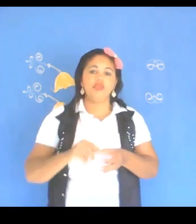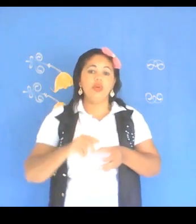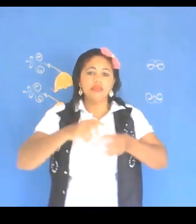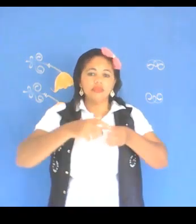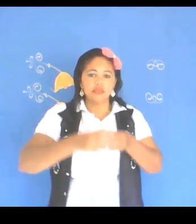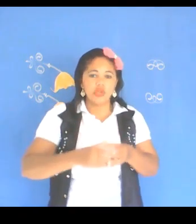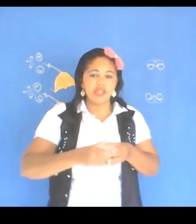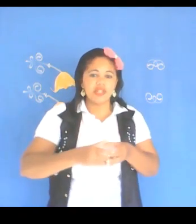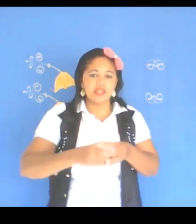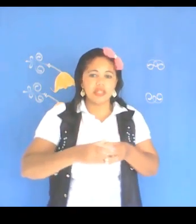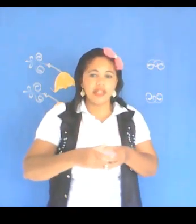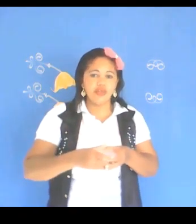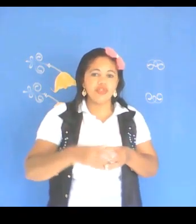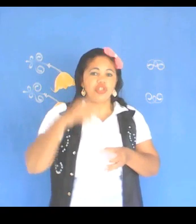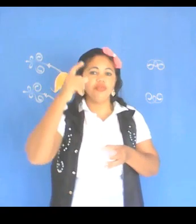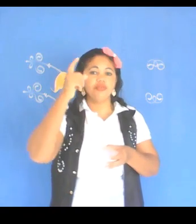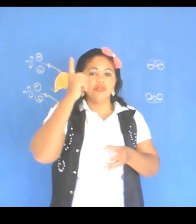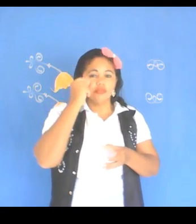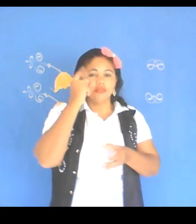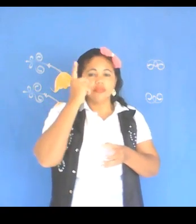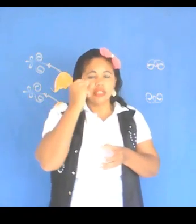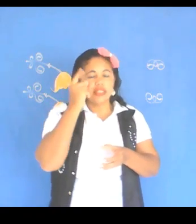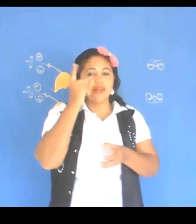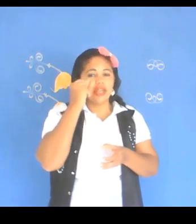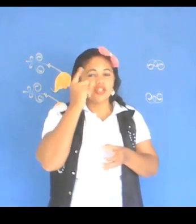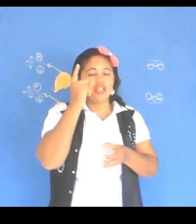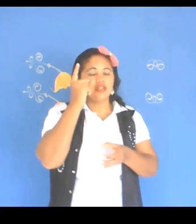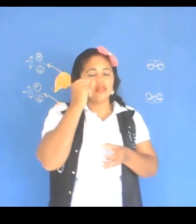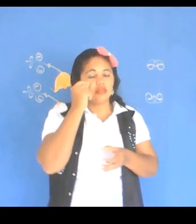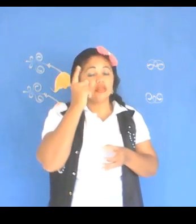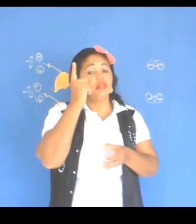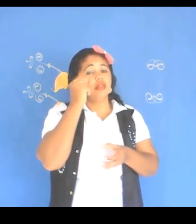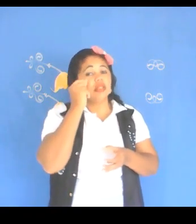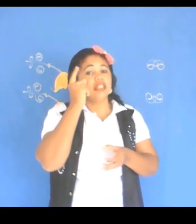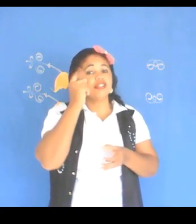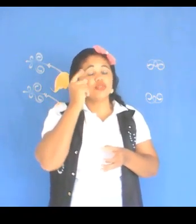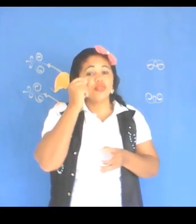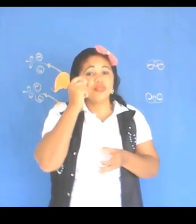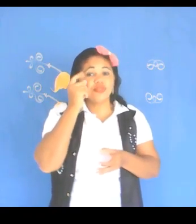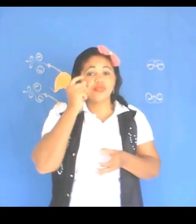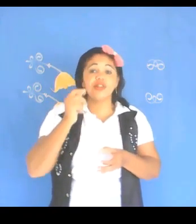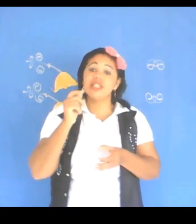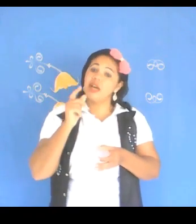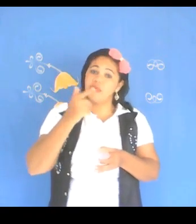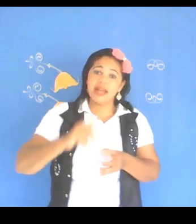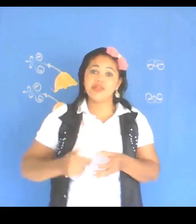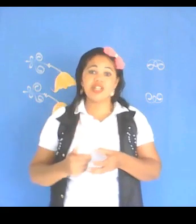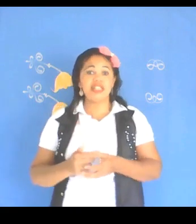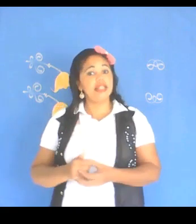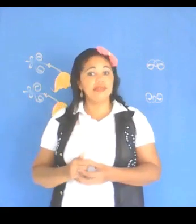ou somente assim, redondinho, que dá o que, gente? Que dá sono, é o sinal do maracujá na Libras,